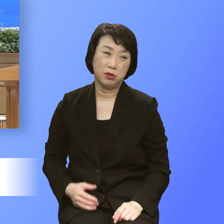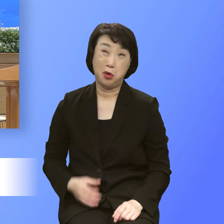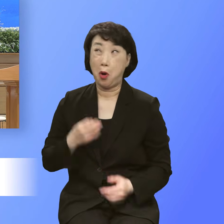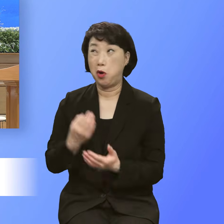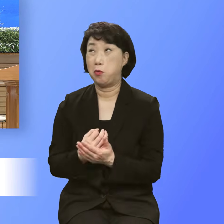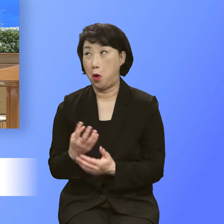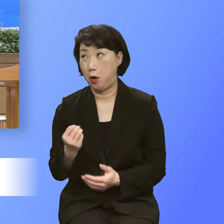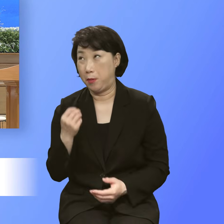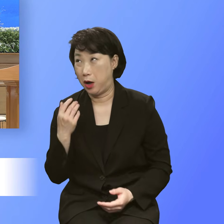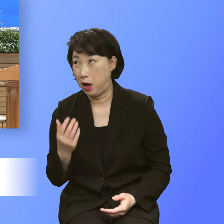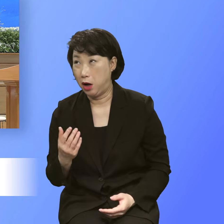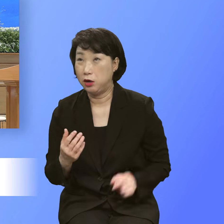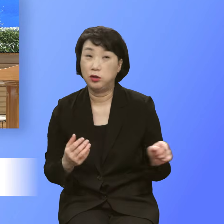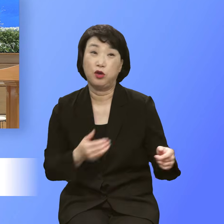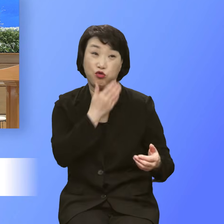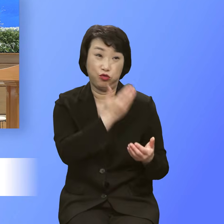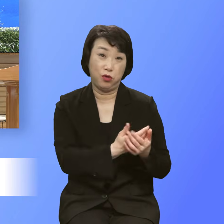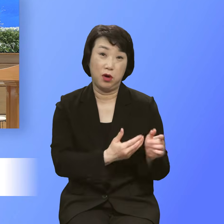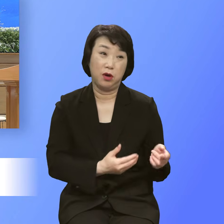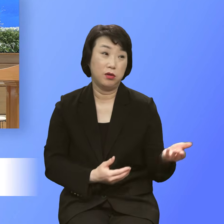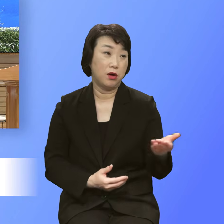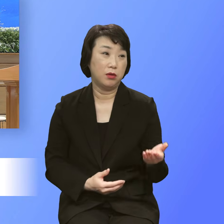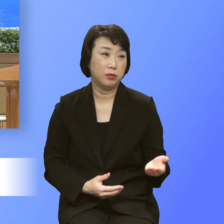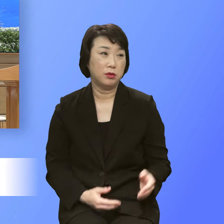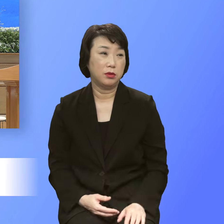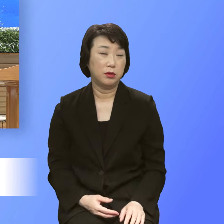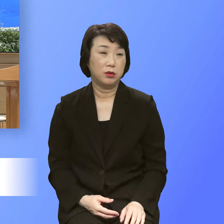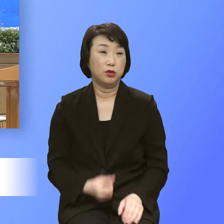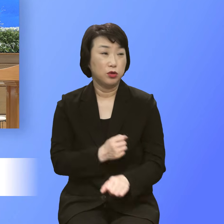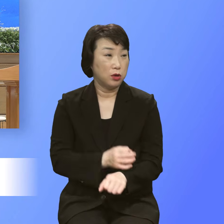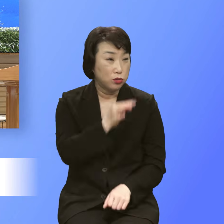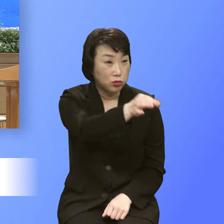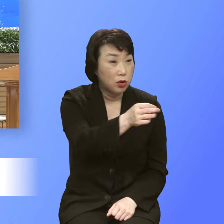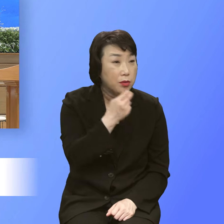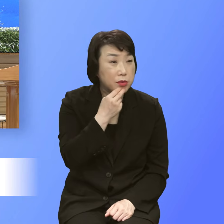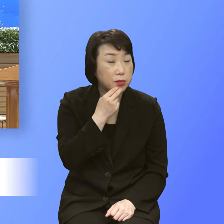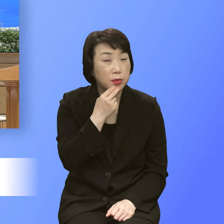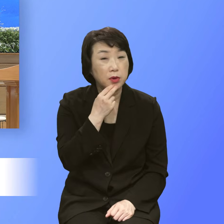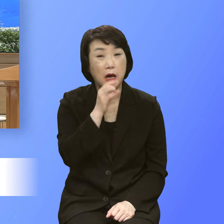월급 얼마 받아? 이게 중요해요. 싸간 주고는 안 되는 거예요.